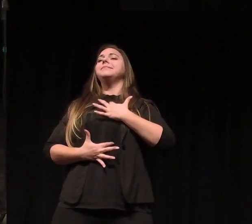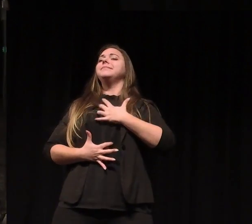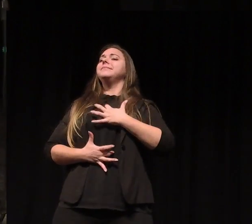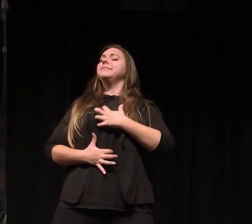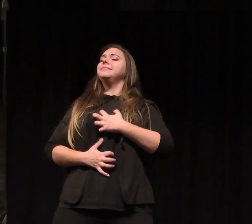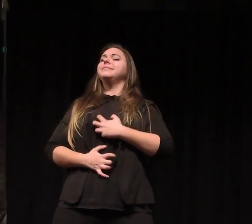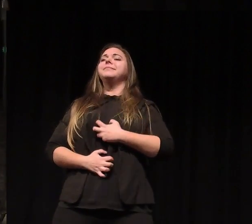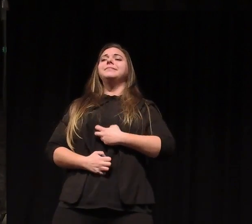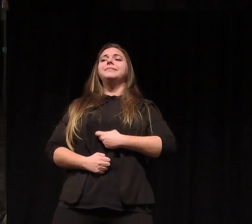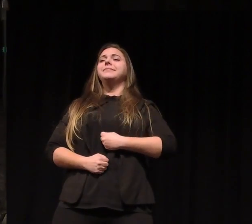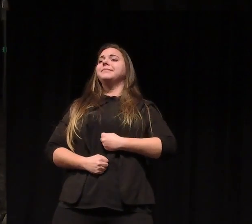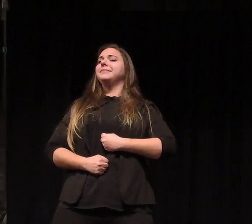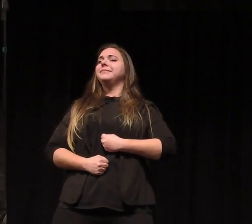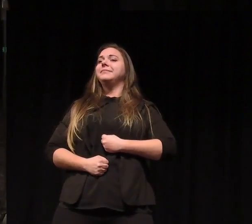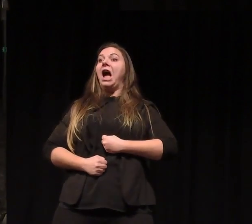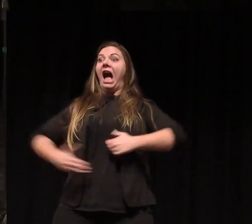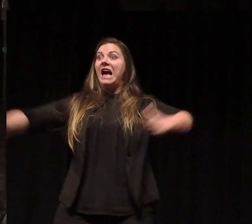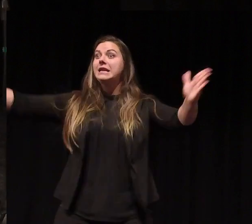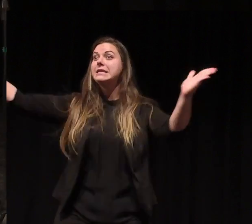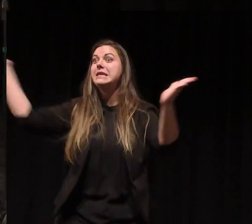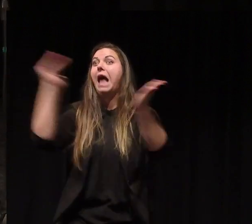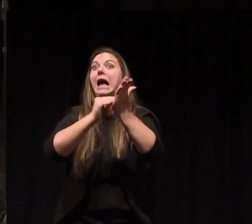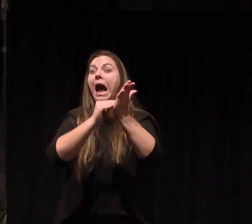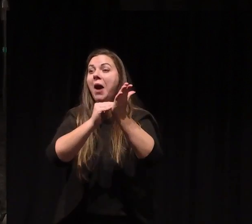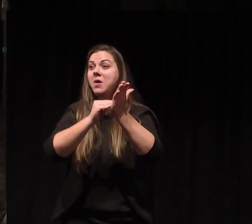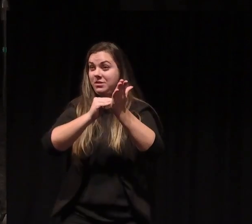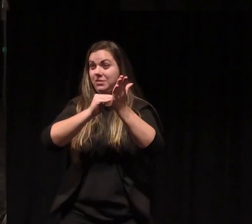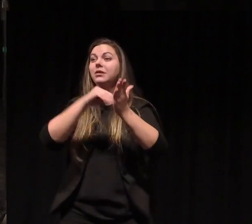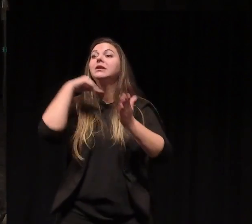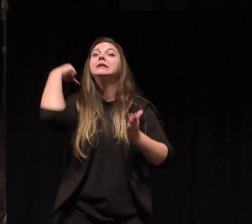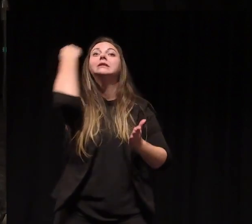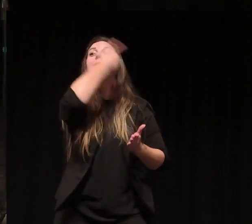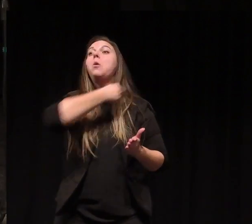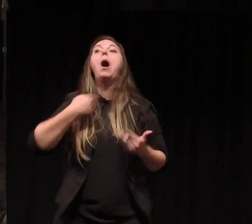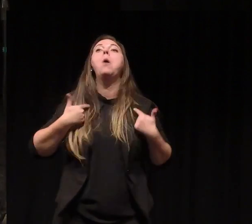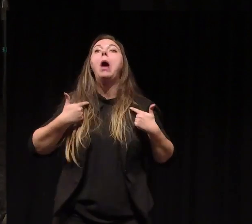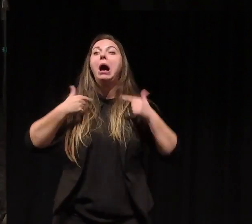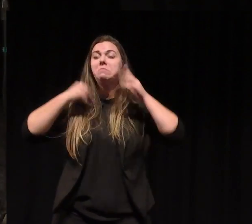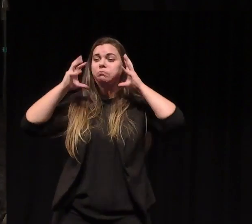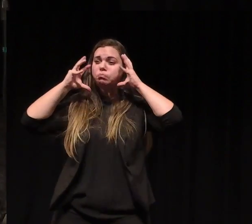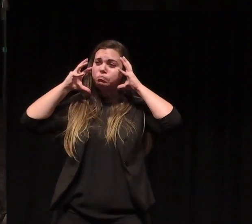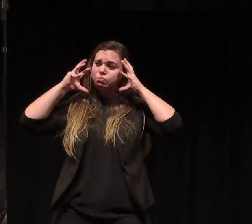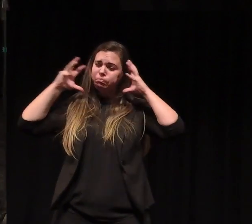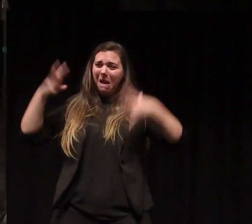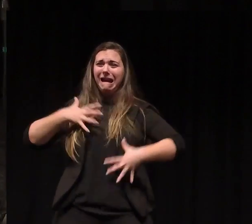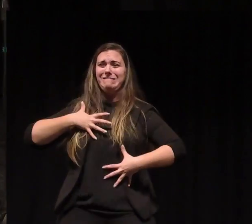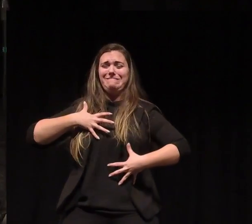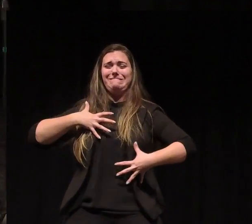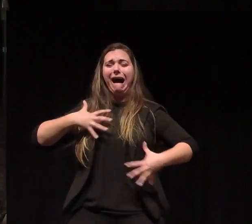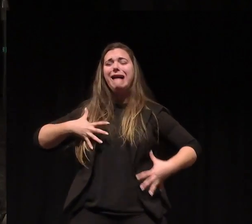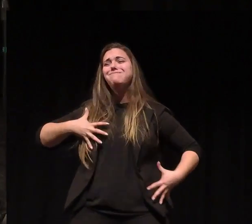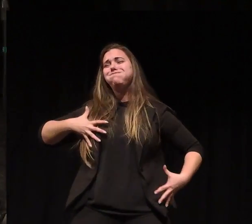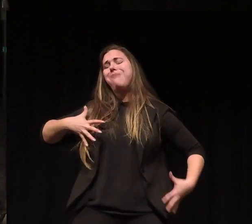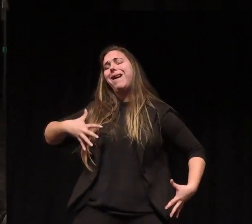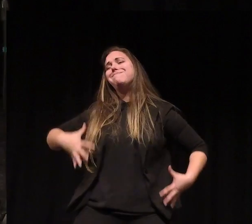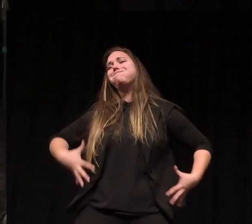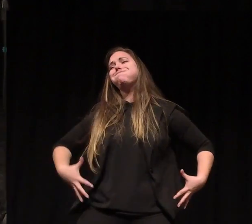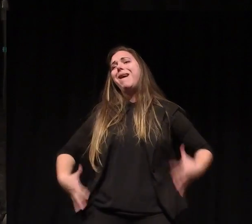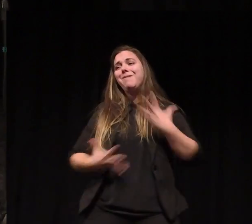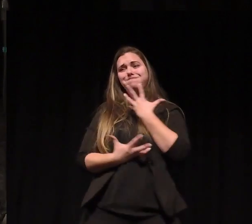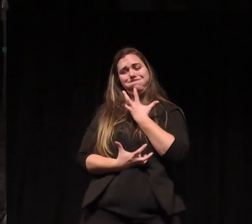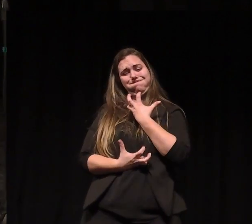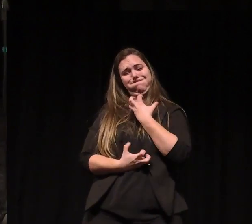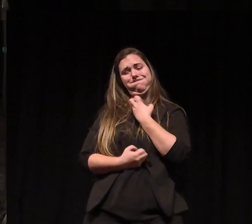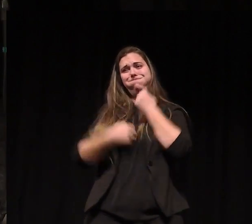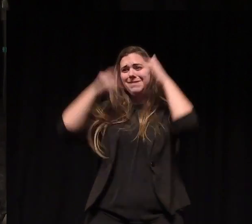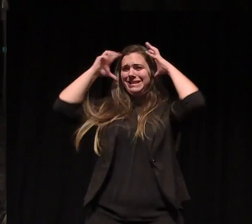Puis encore une fois, ça avait l'air comme si tout l'air était dans le corps du petit Marc-André. Sa tête est